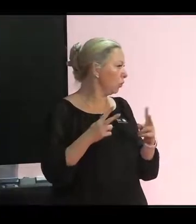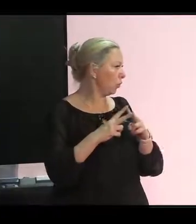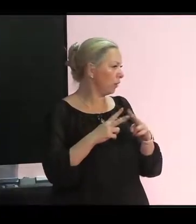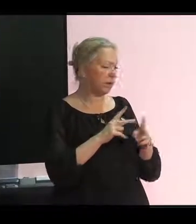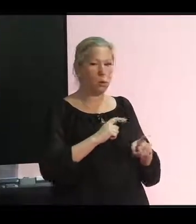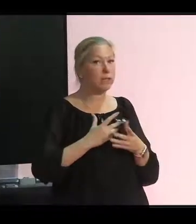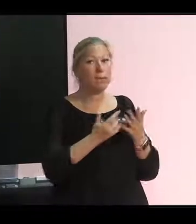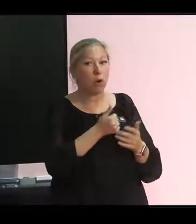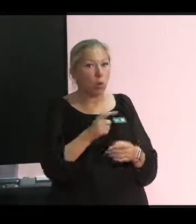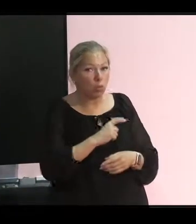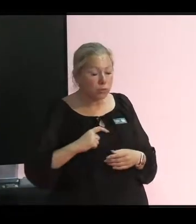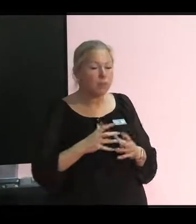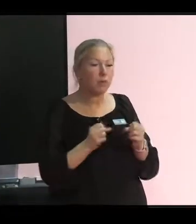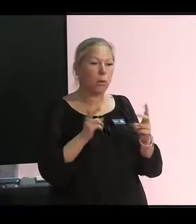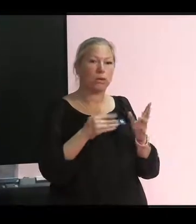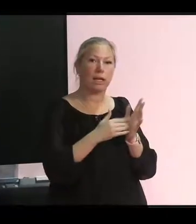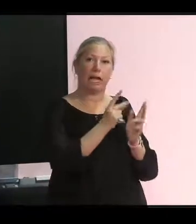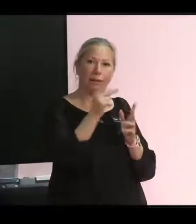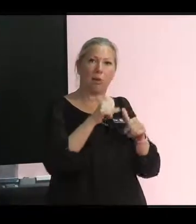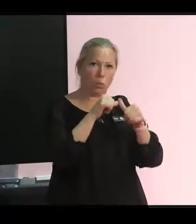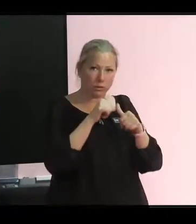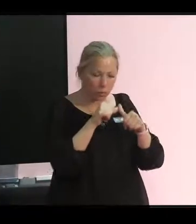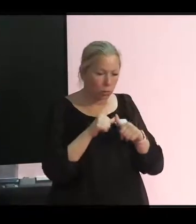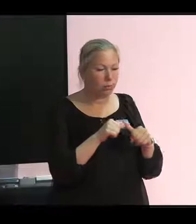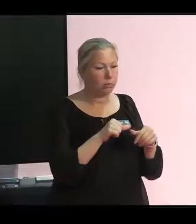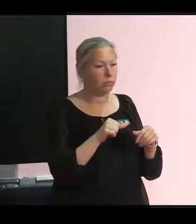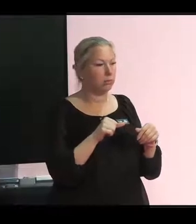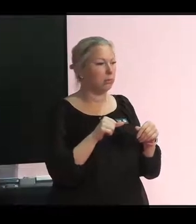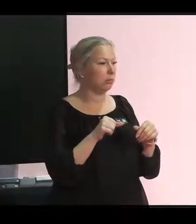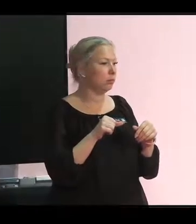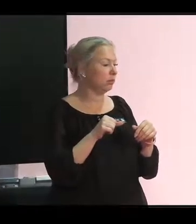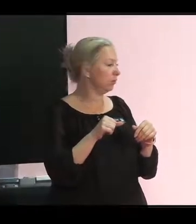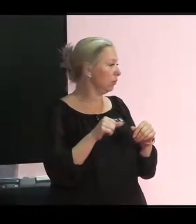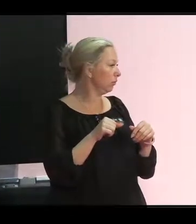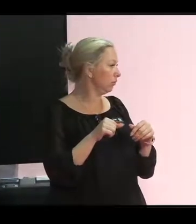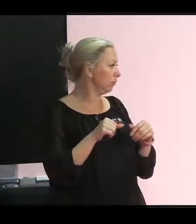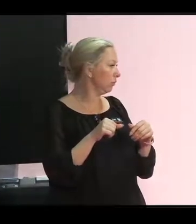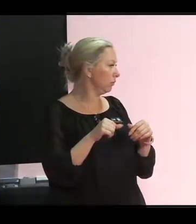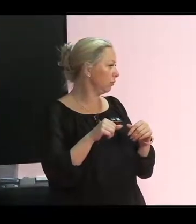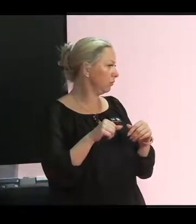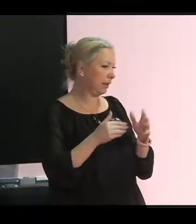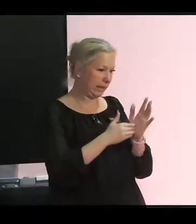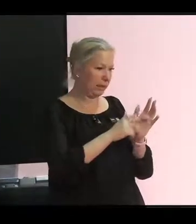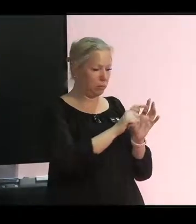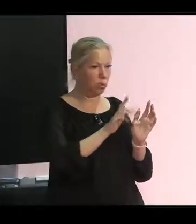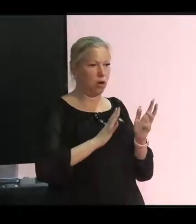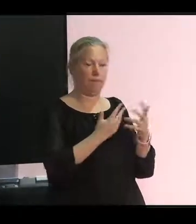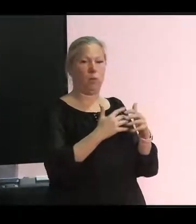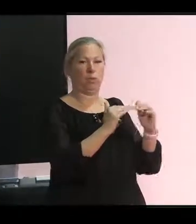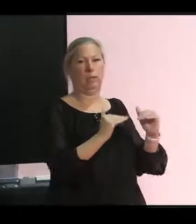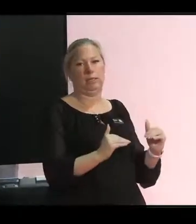bara till oss, men också till andra organisationer som är av och för personer med funktionsnedsättningar.